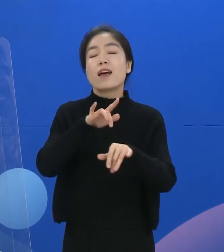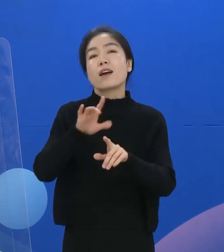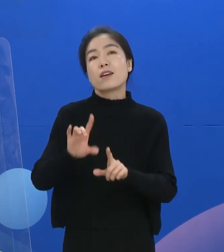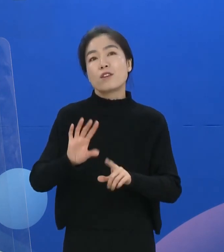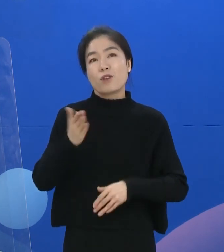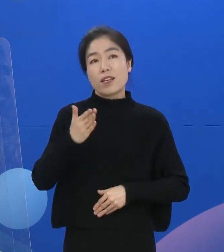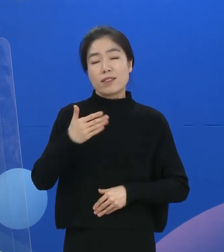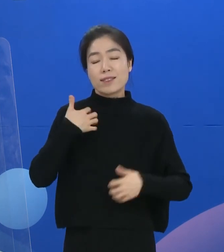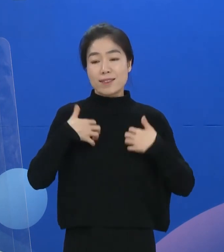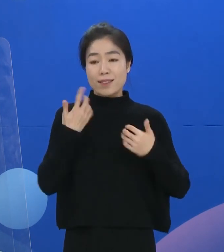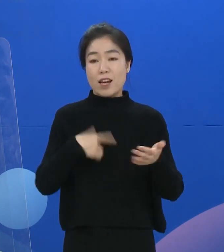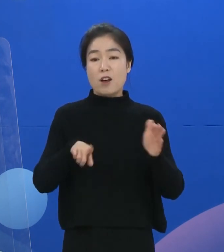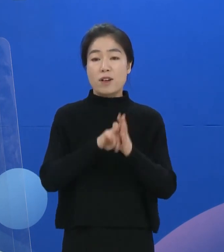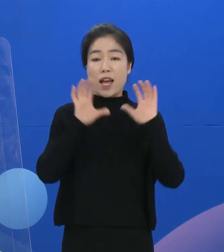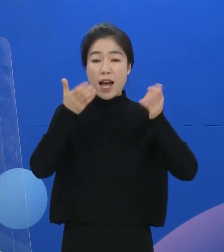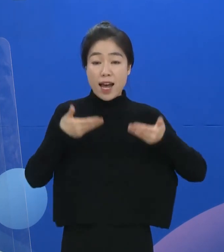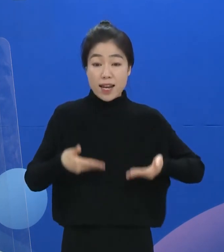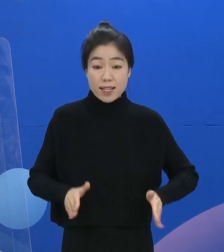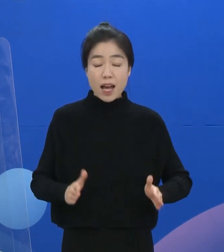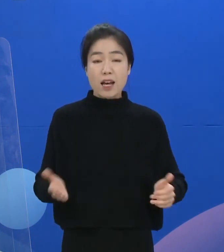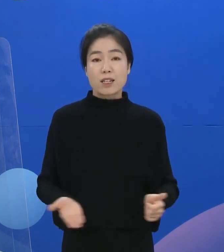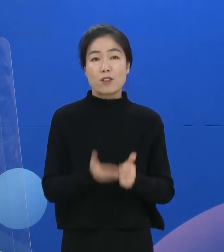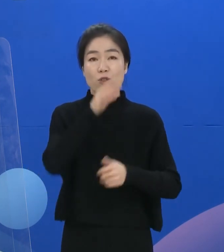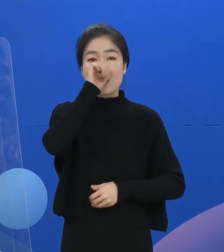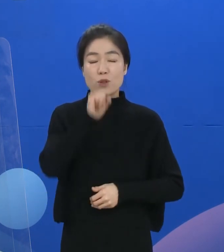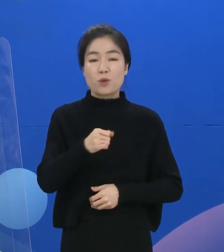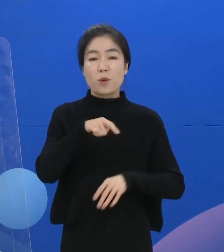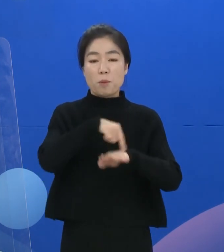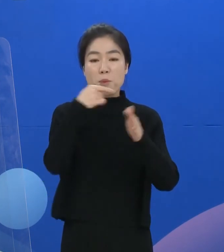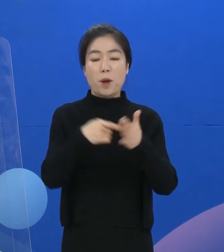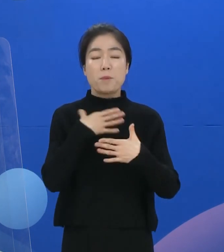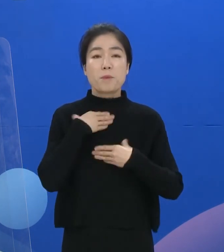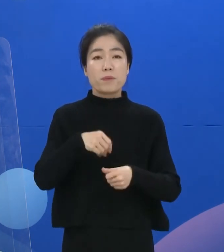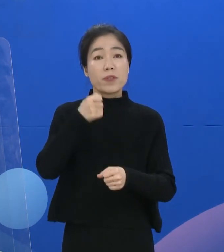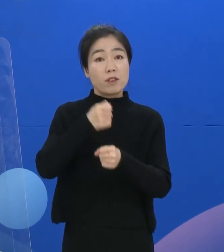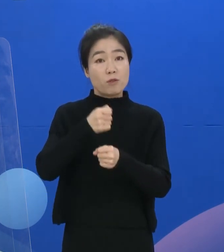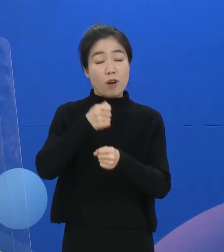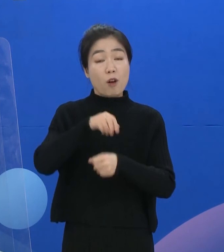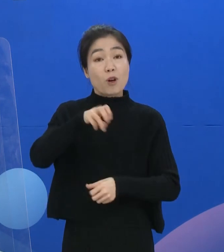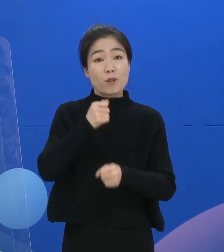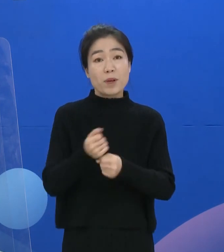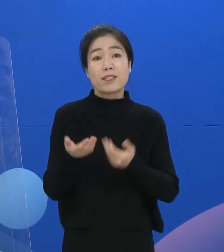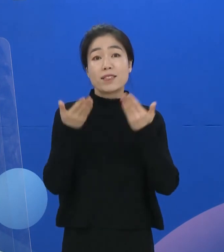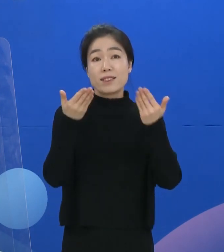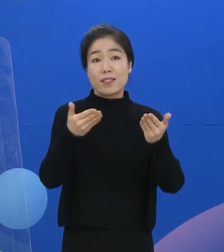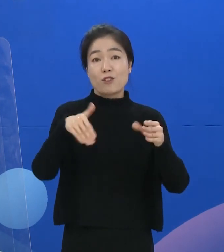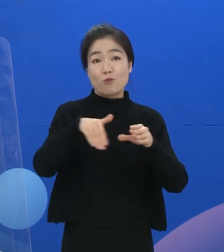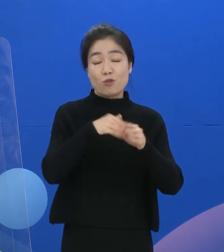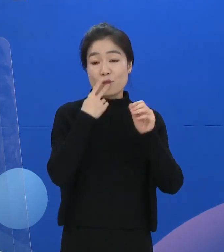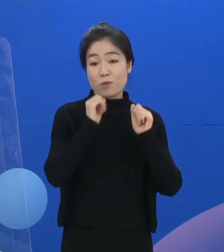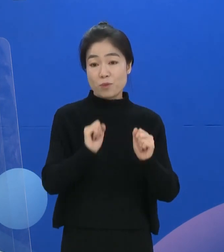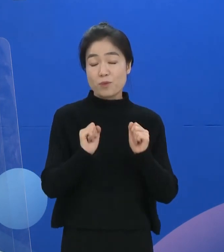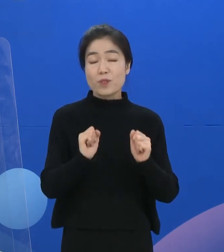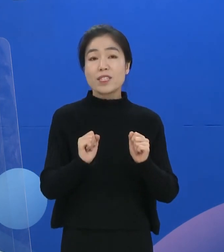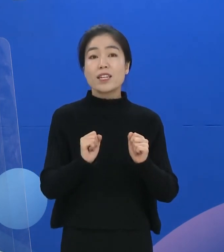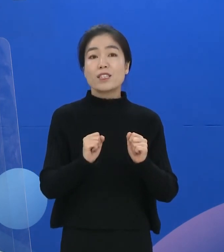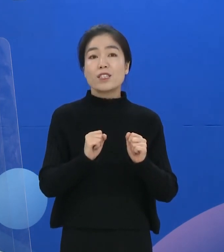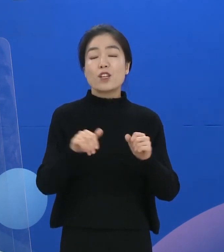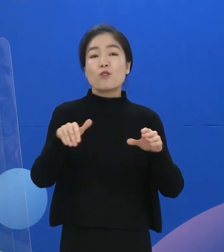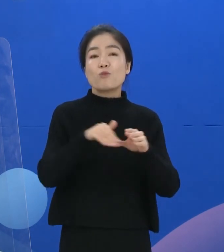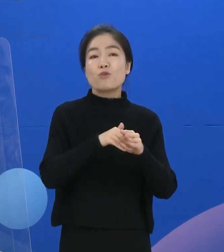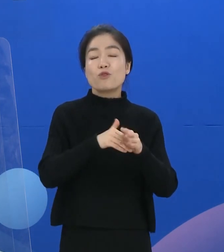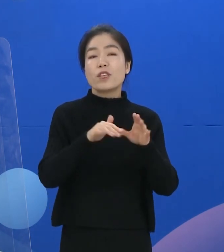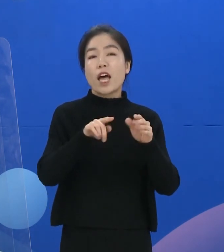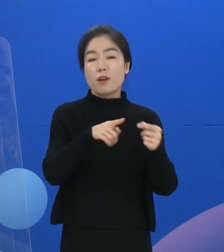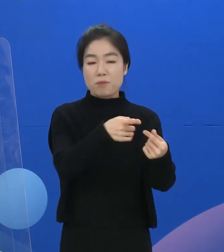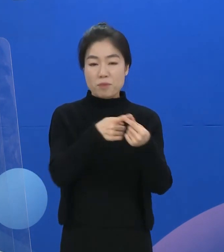청년들이 광주에서 행복한 가정을 꾸리고 문화가 일상이 되는 생활을 즐길 수 있도록 아이나 키우기 좋은